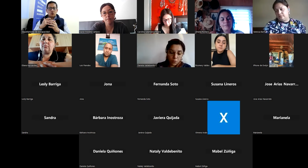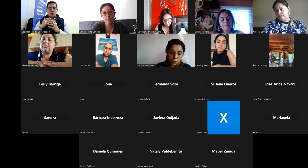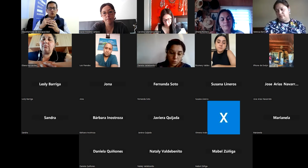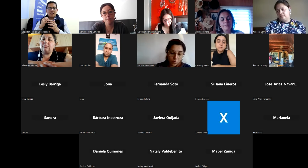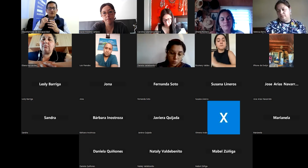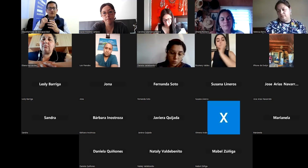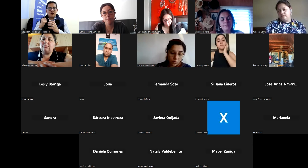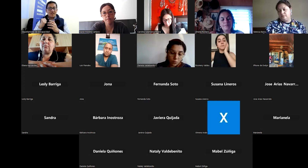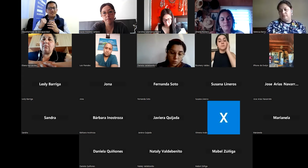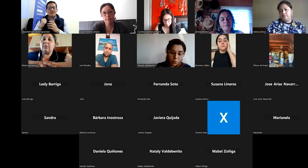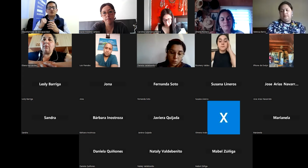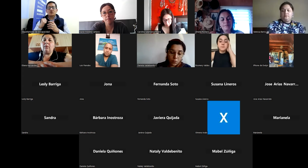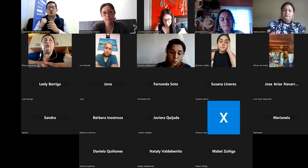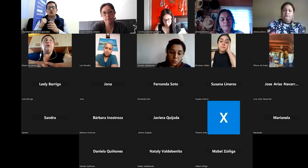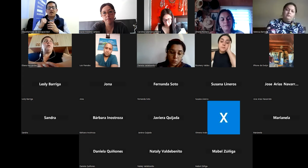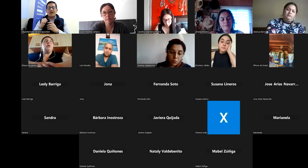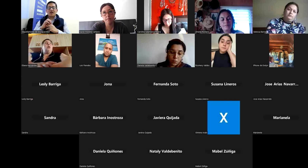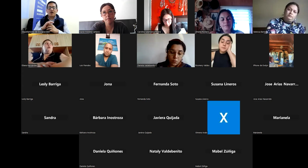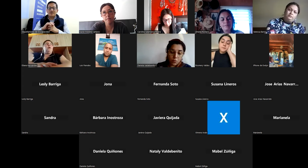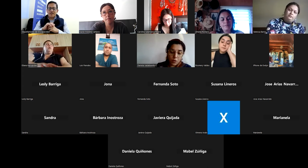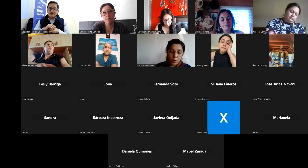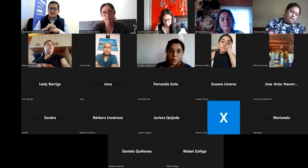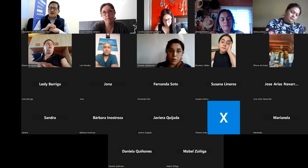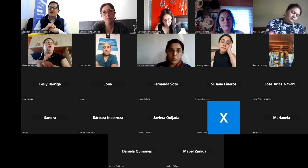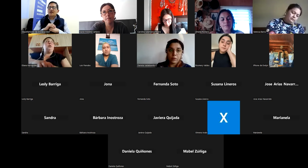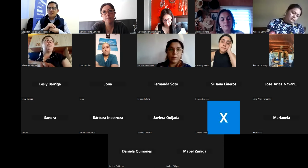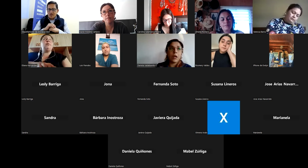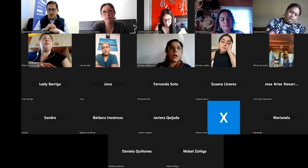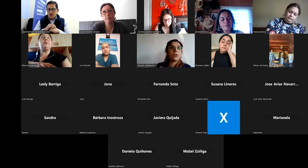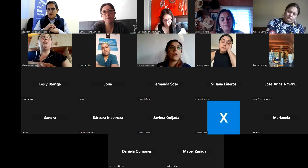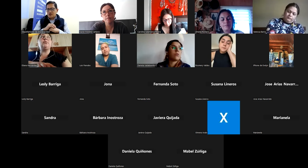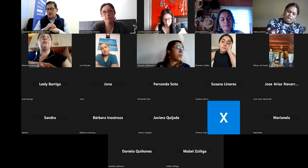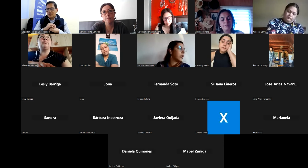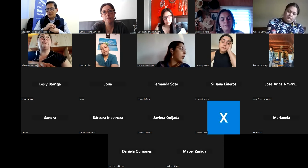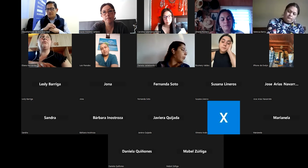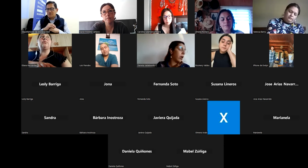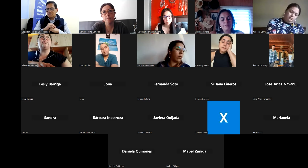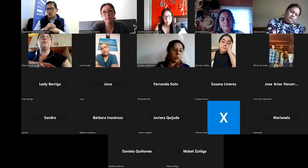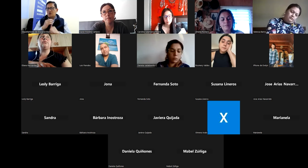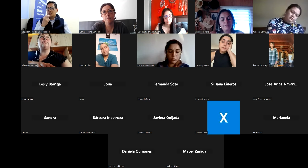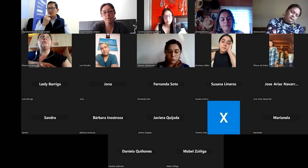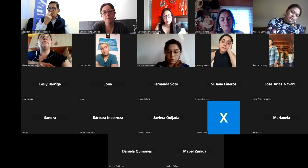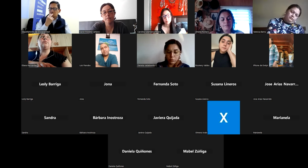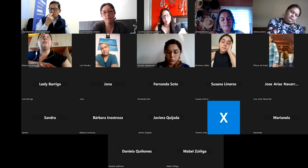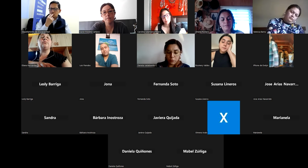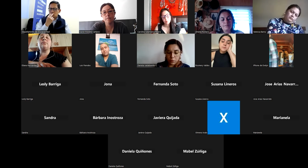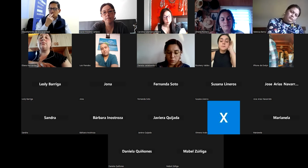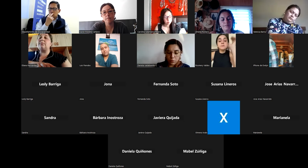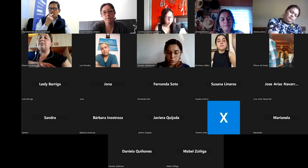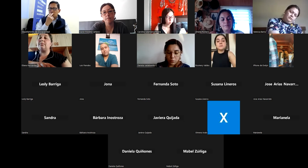una de las fortalezas de su cultura es la lengua de señas ellos ¿cierto? normalmente no mueve